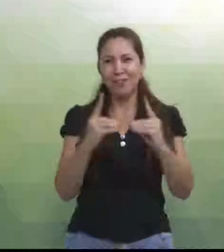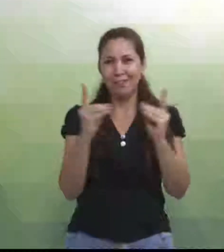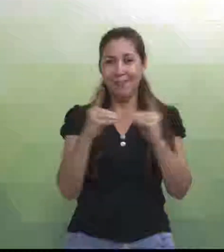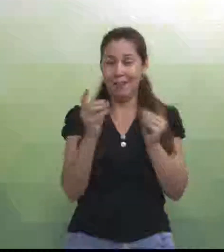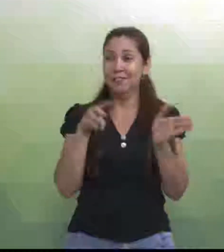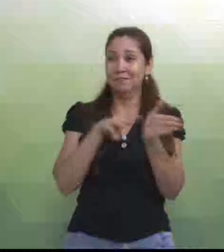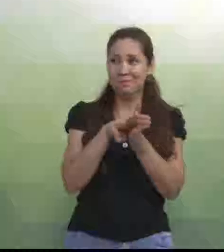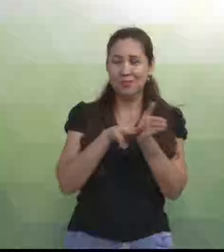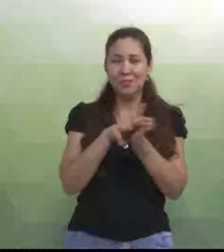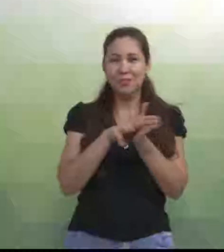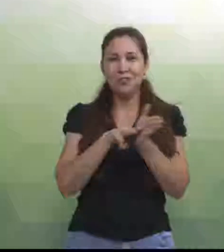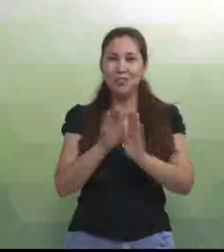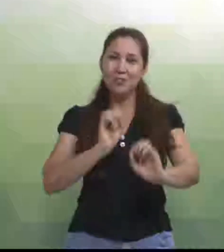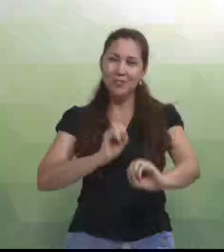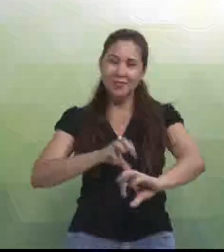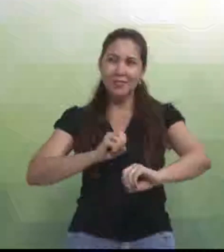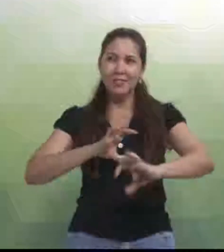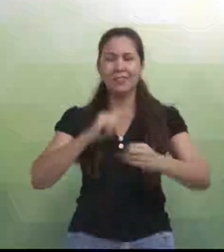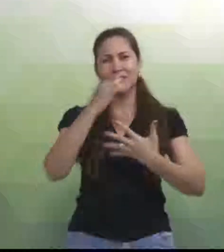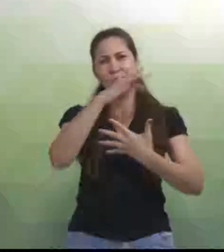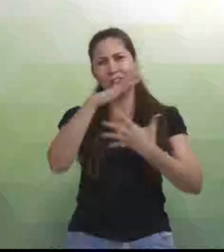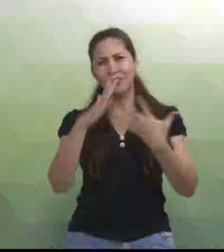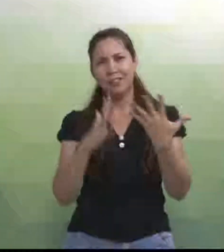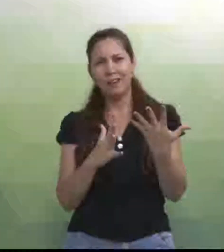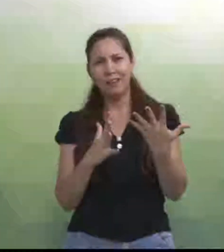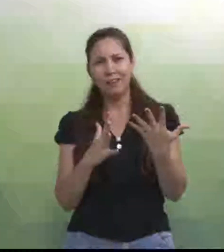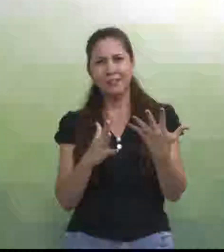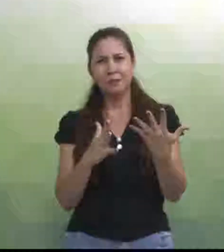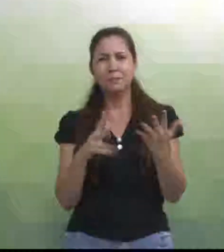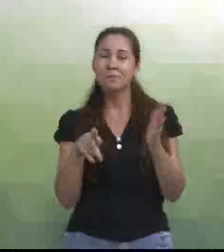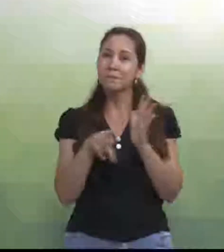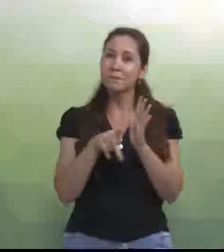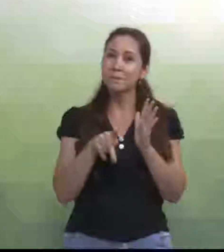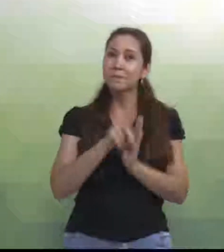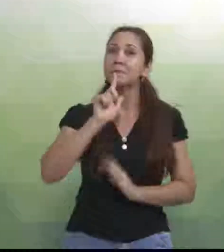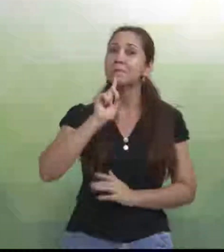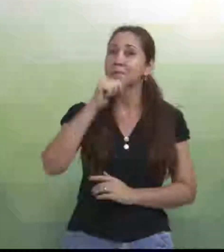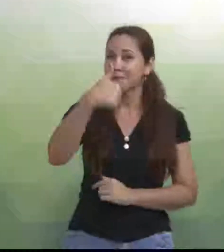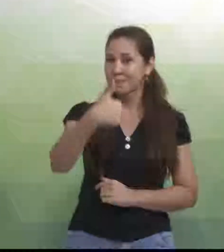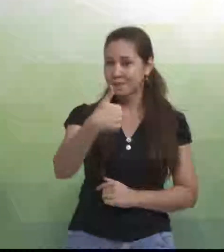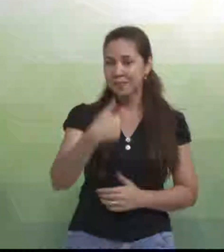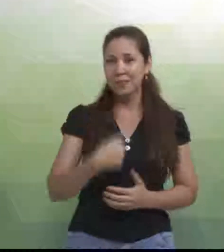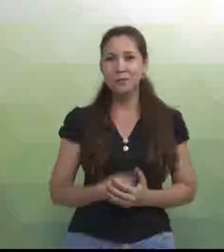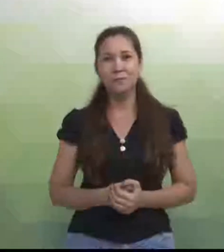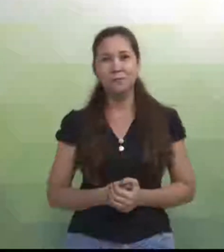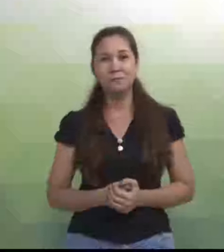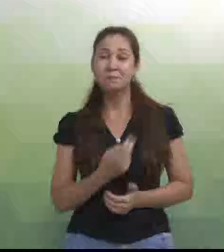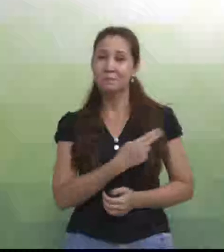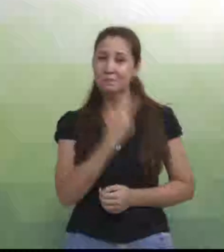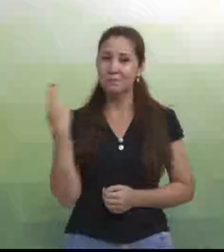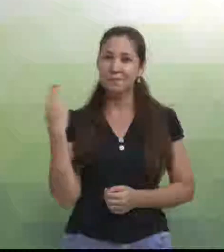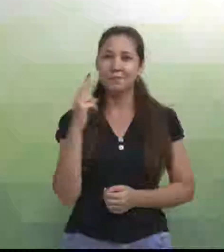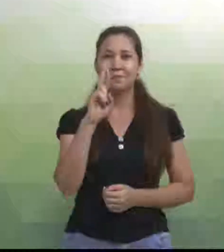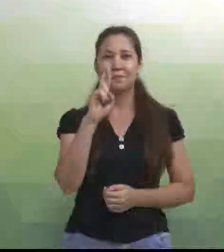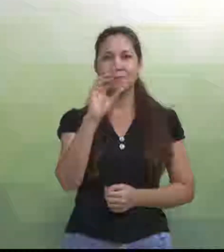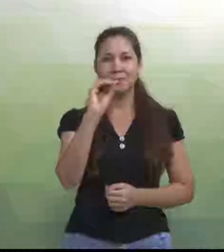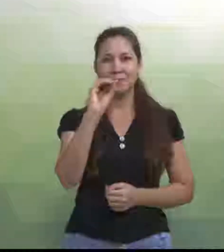da Libras, como L1. Meu nome é Rosana, este é o meu sinal.